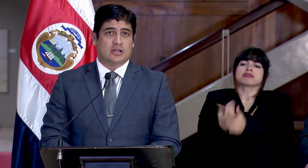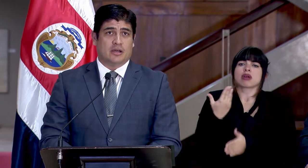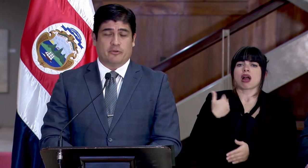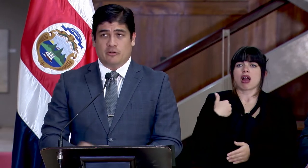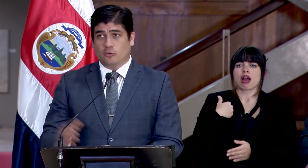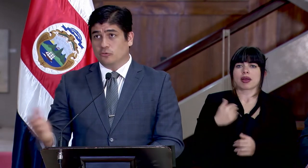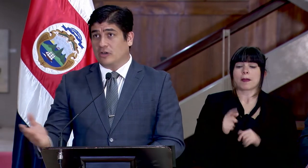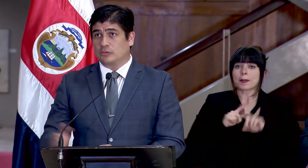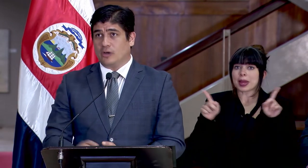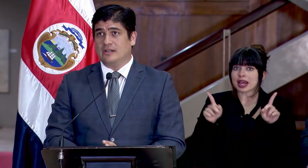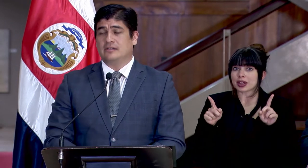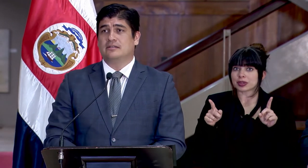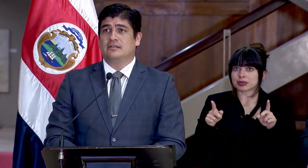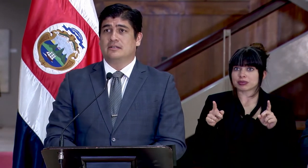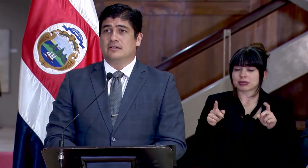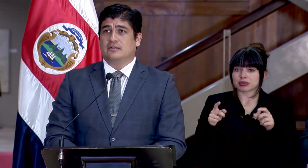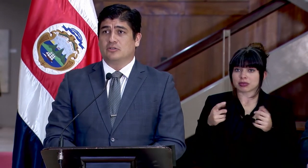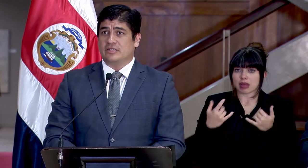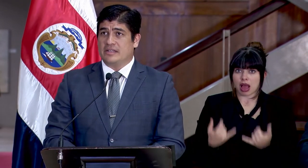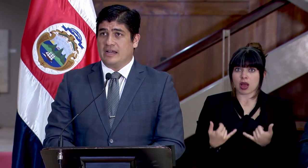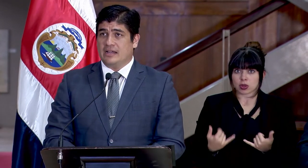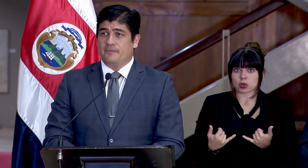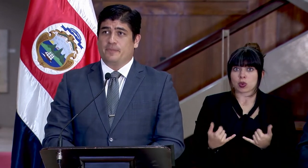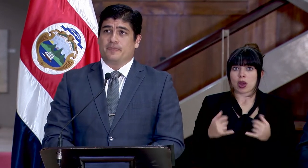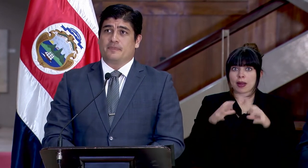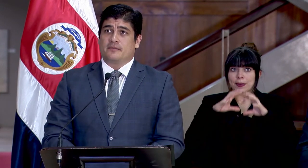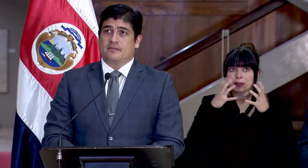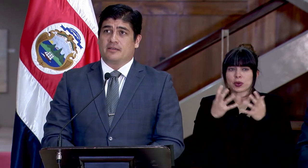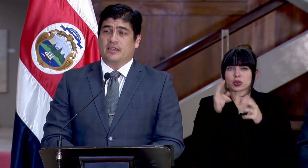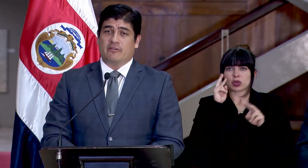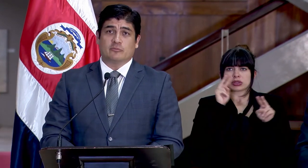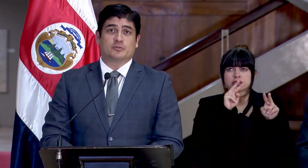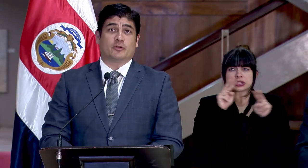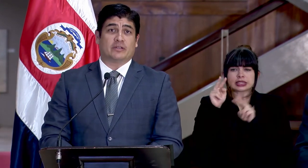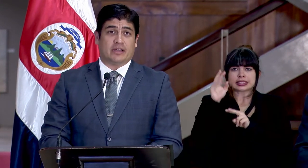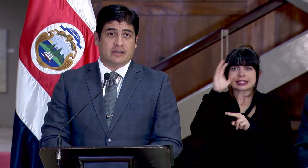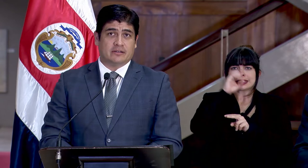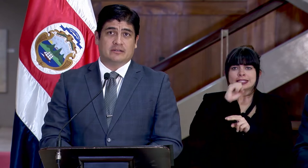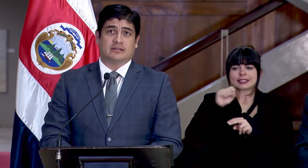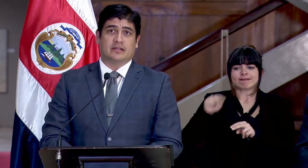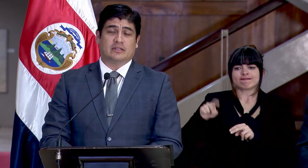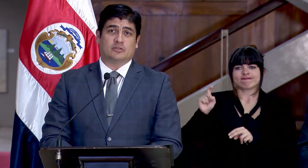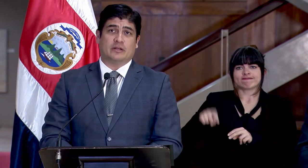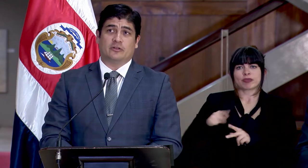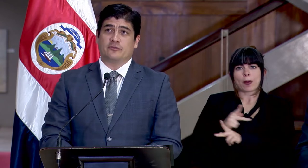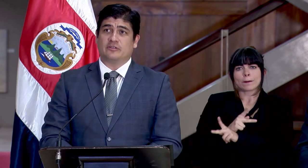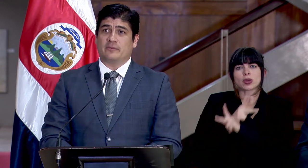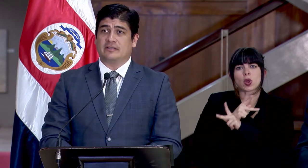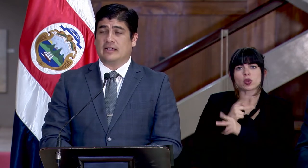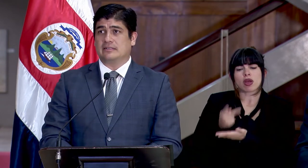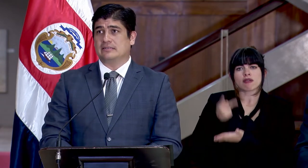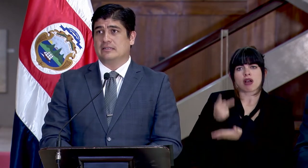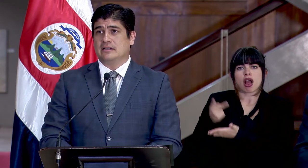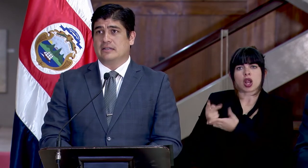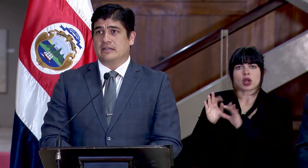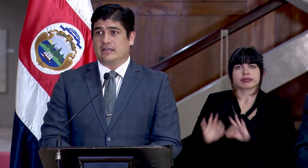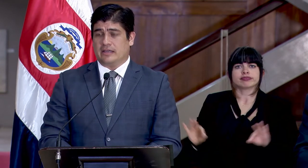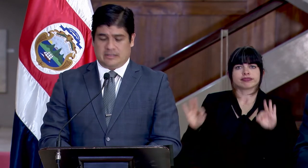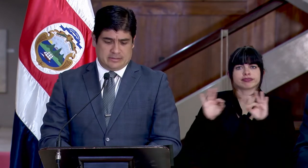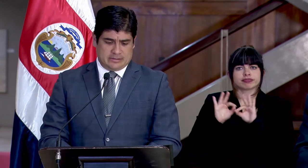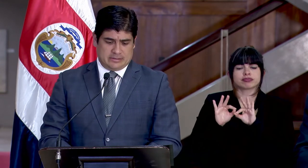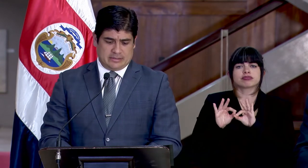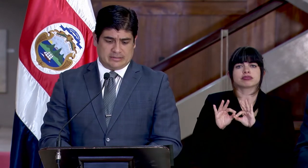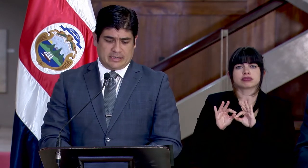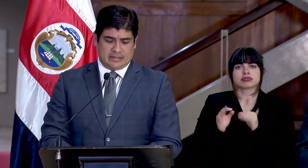tenerlos. Pero el mundo actual nos señala que debemos proteger esos valores fundamentales